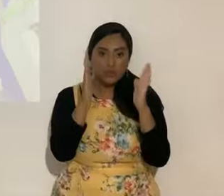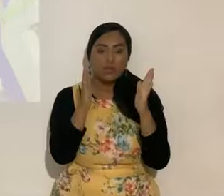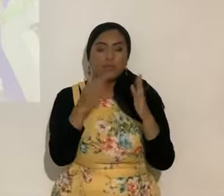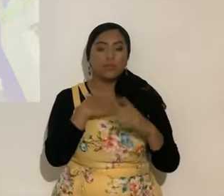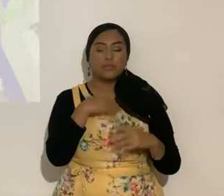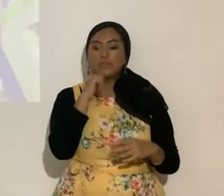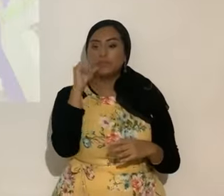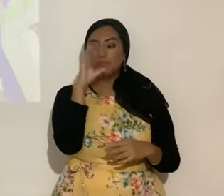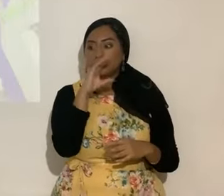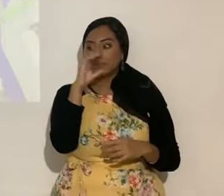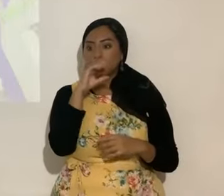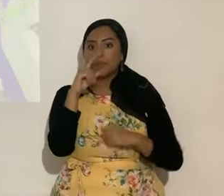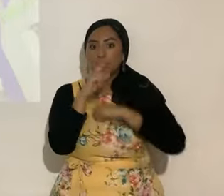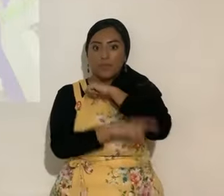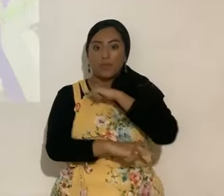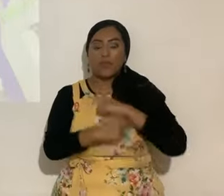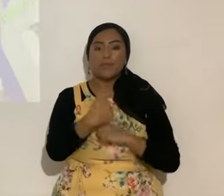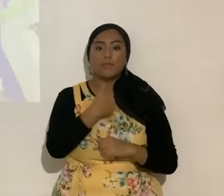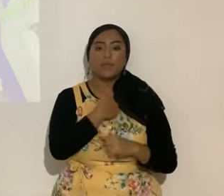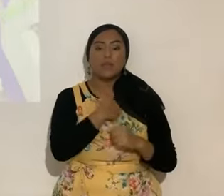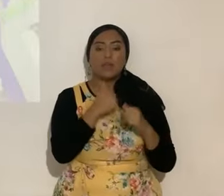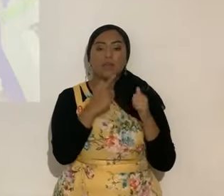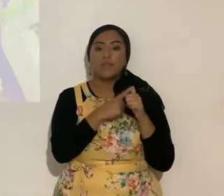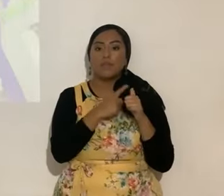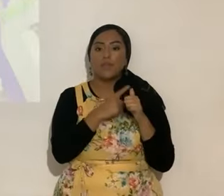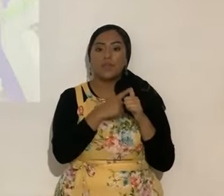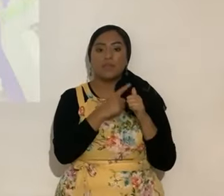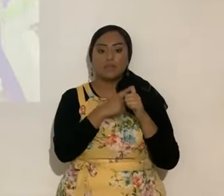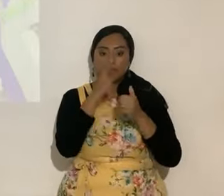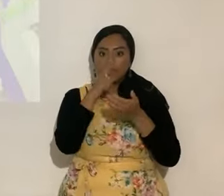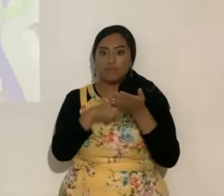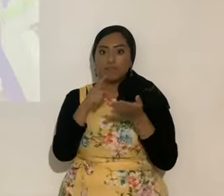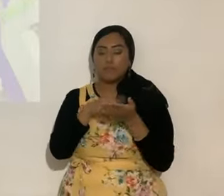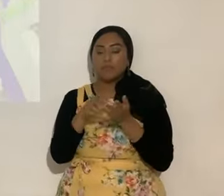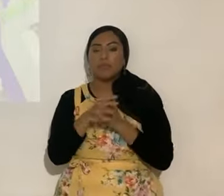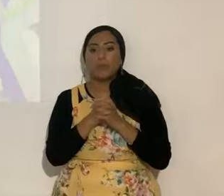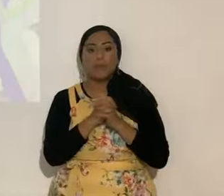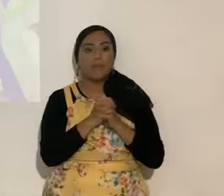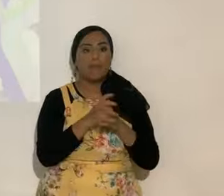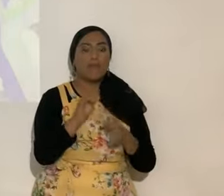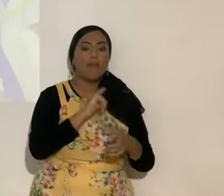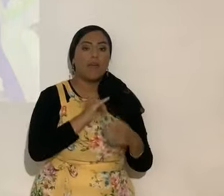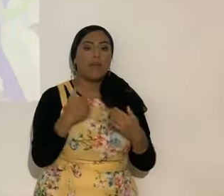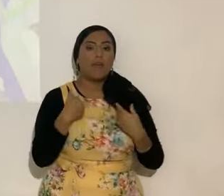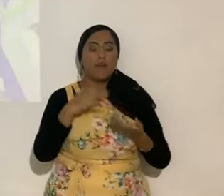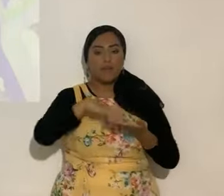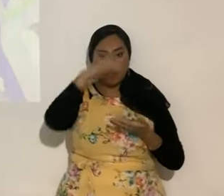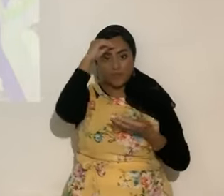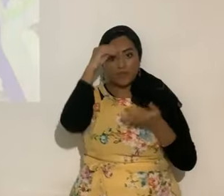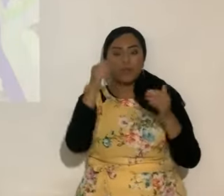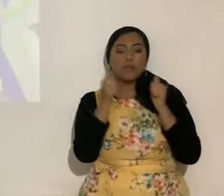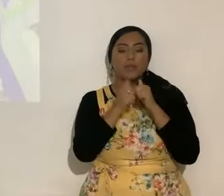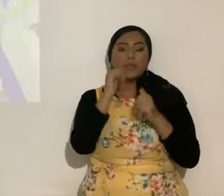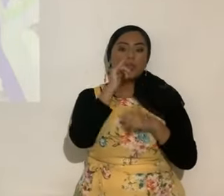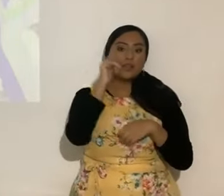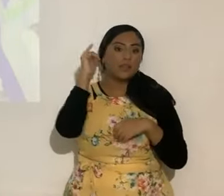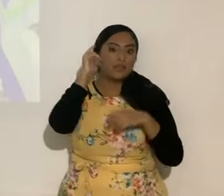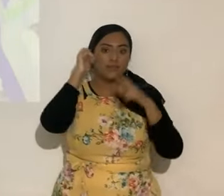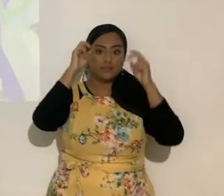busque yo culpables, sino que yo primero me observe. Ahora, hemos aprendido con la administración de Vir de las